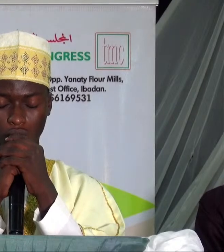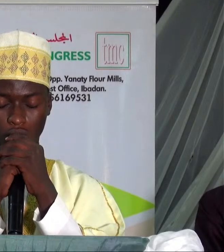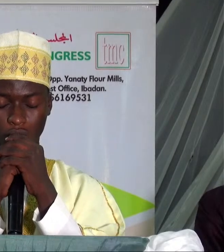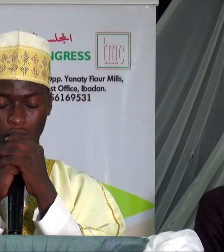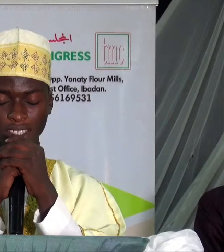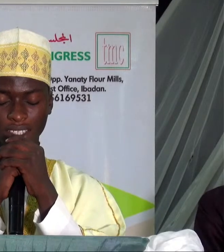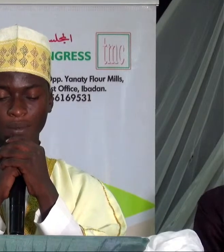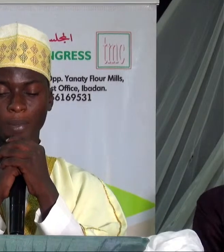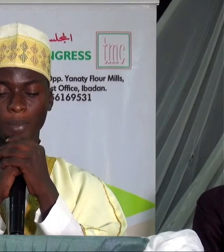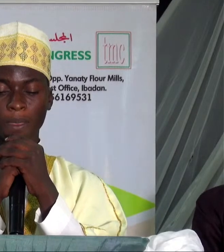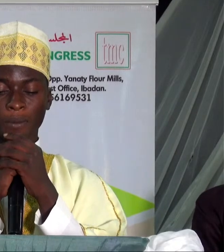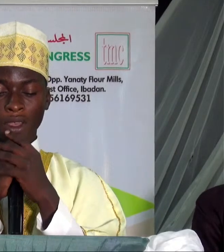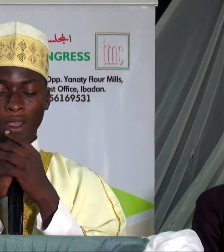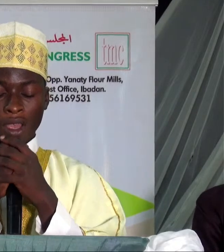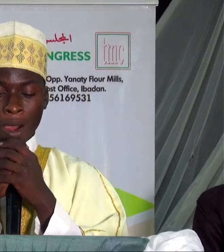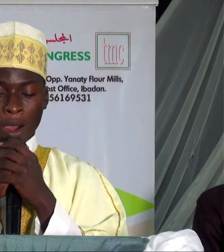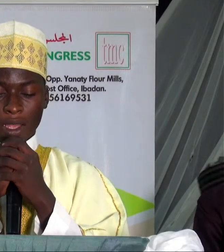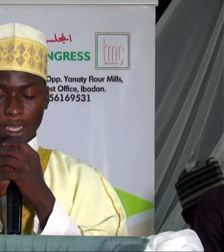تعبدون